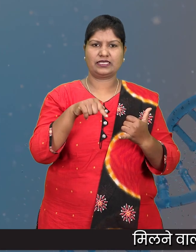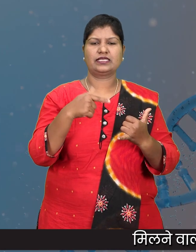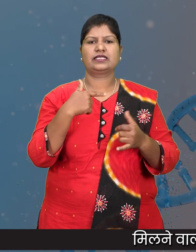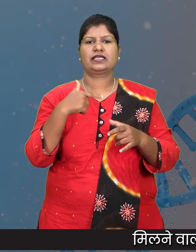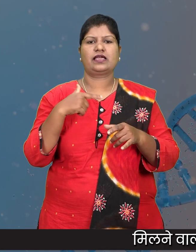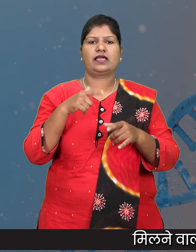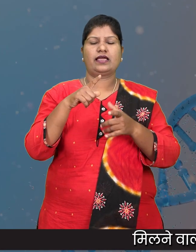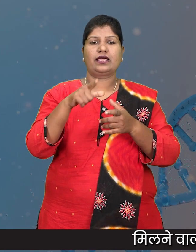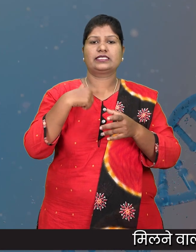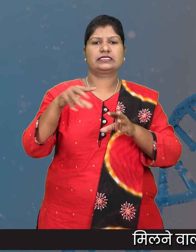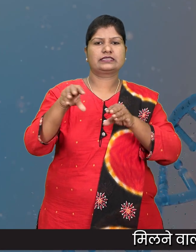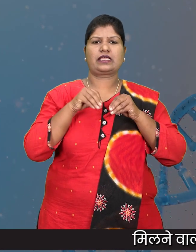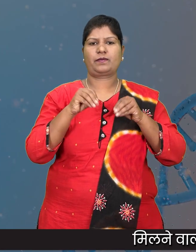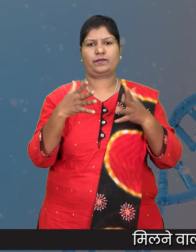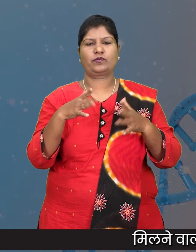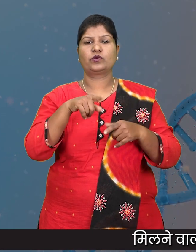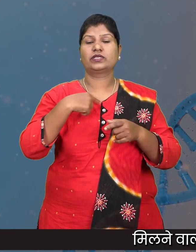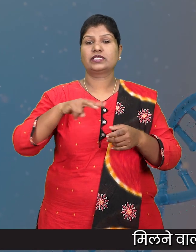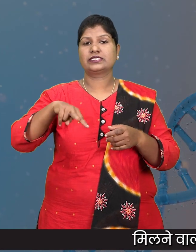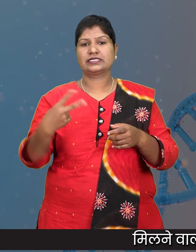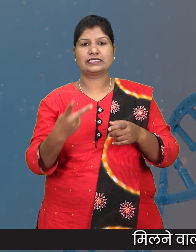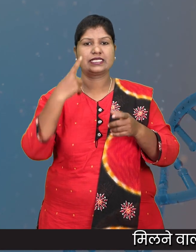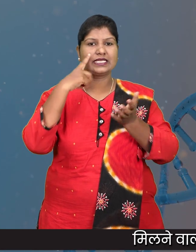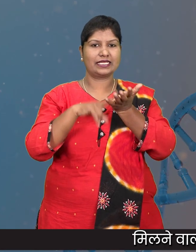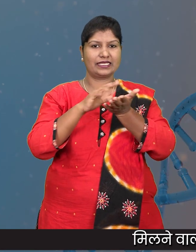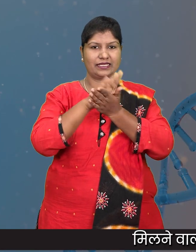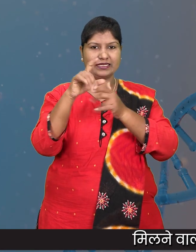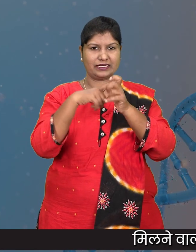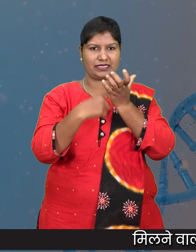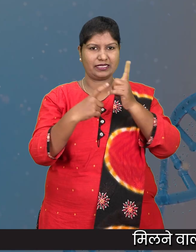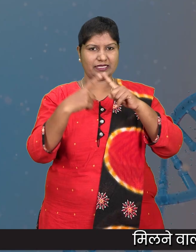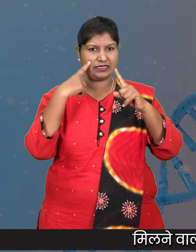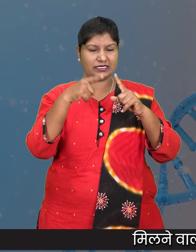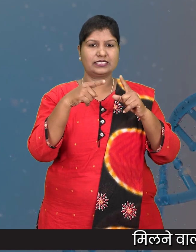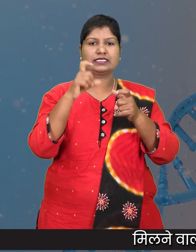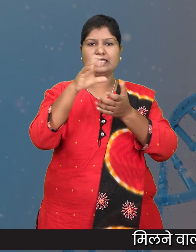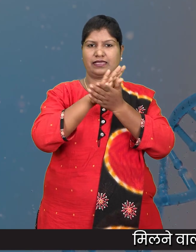वाली लक्षण अर्जित नहीं किए जाते हैं।